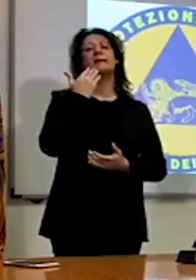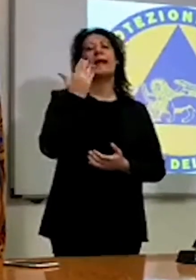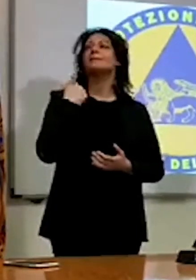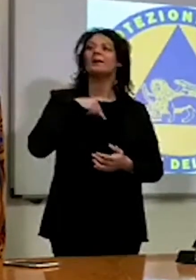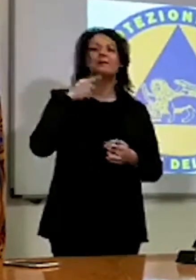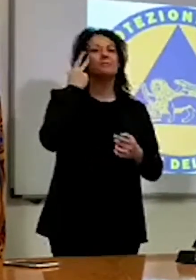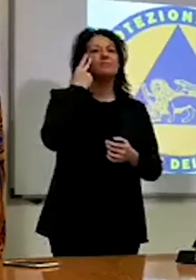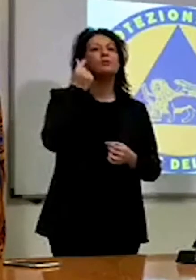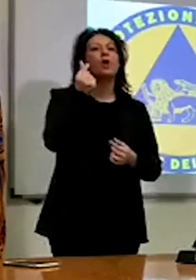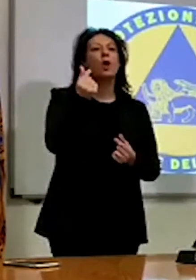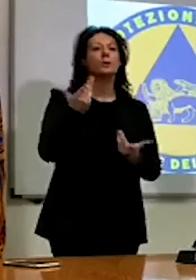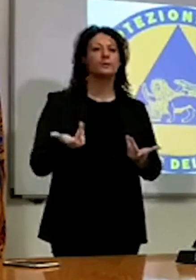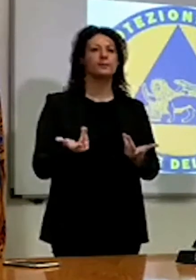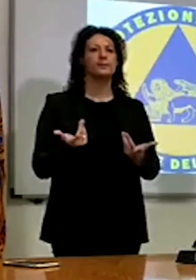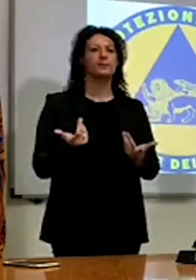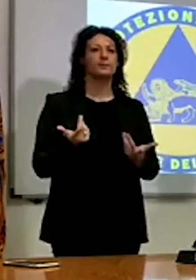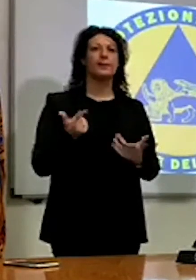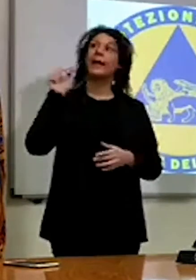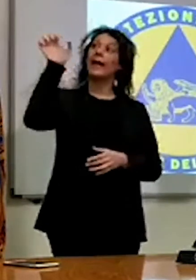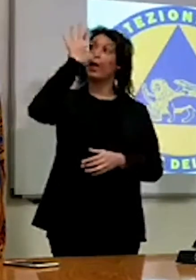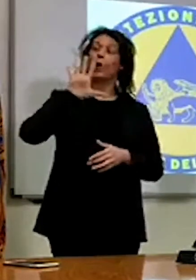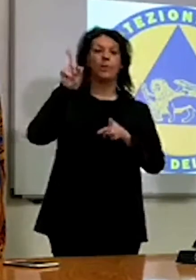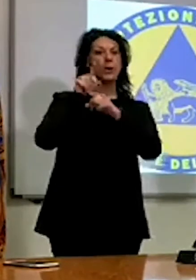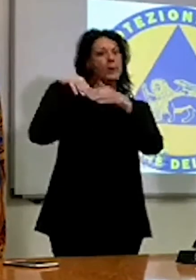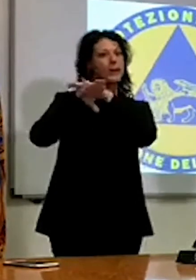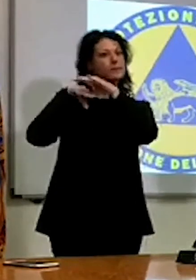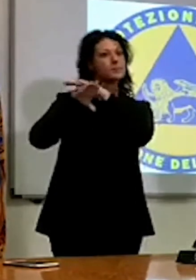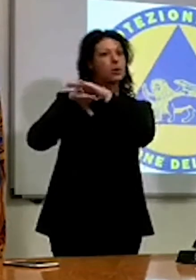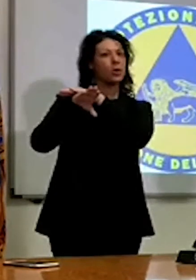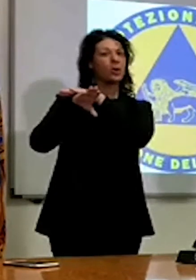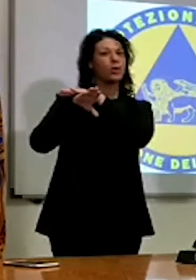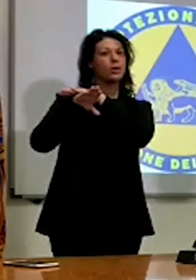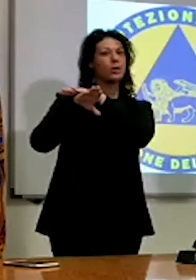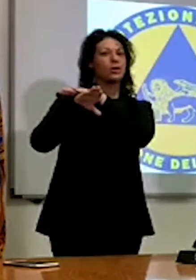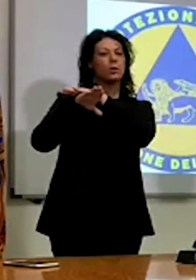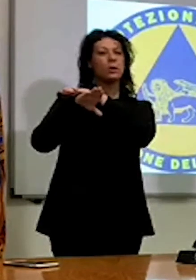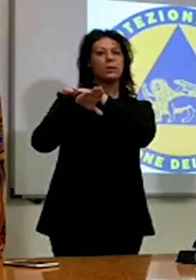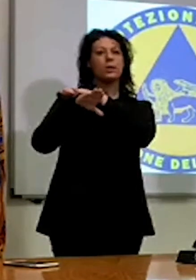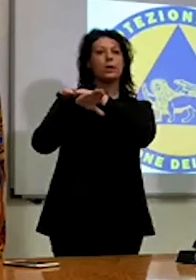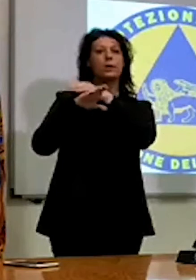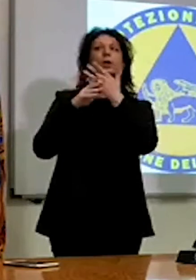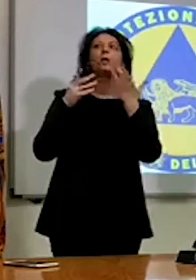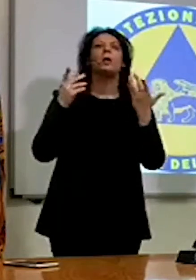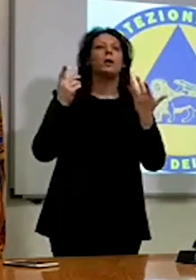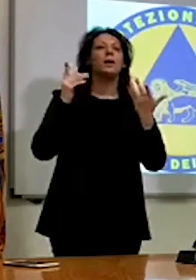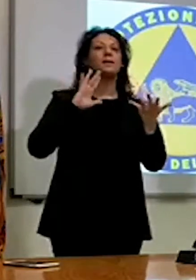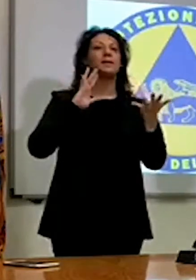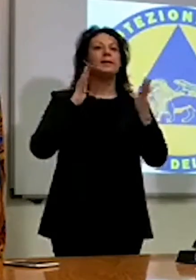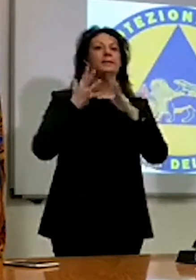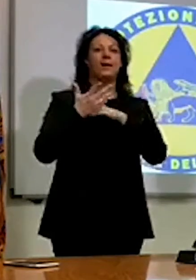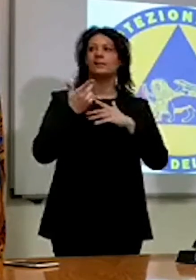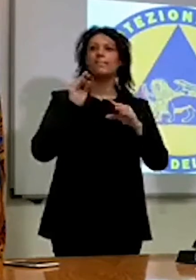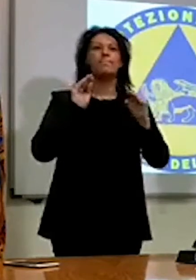soldi l'europa è latitante e sta decimando una rendita di posizione che avevamo